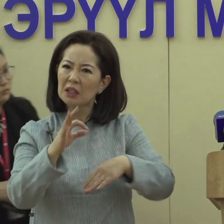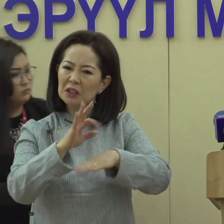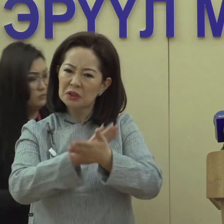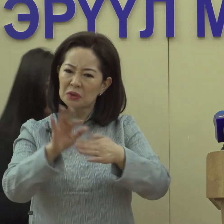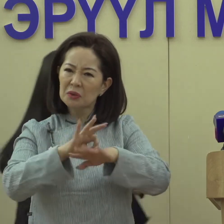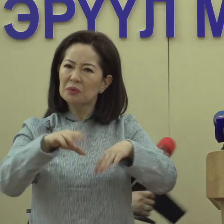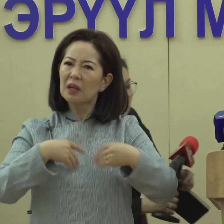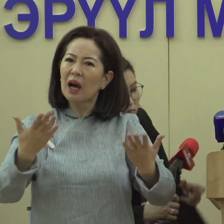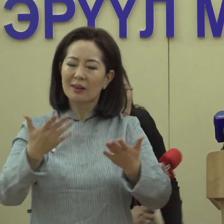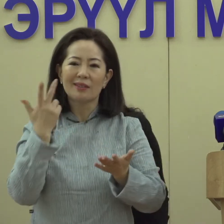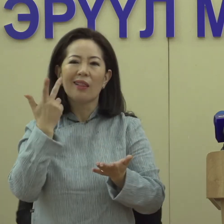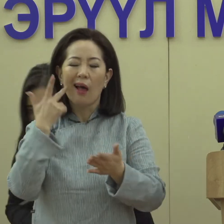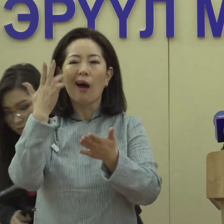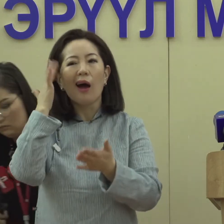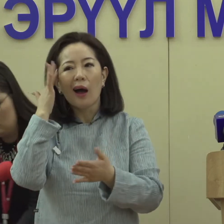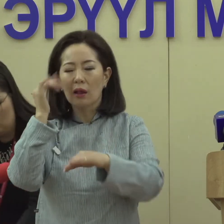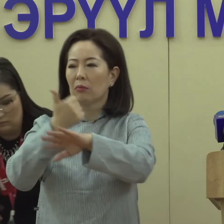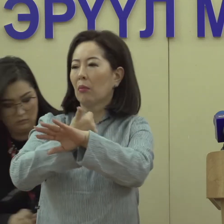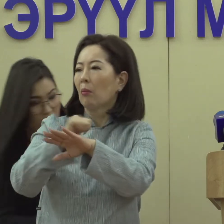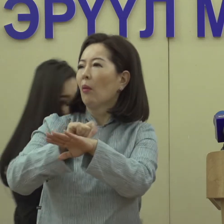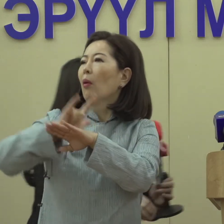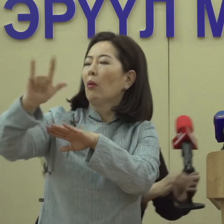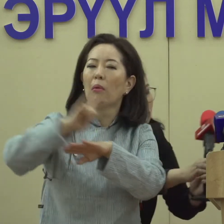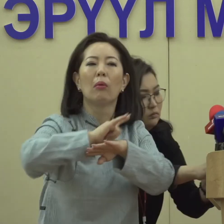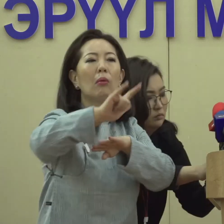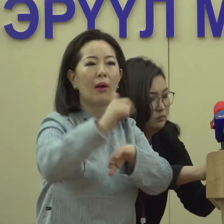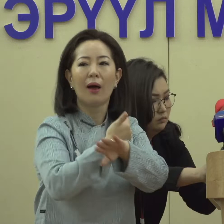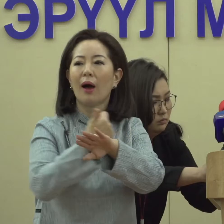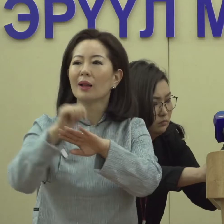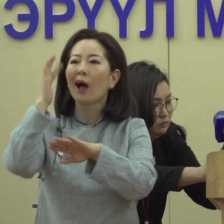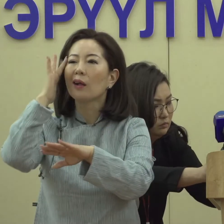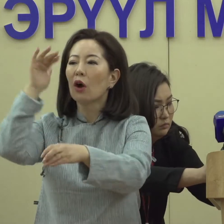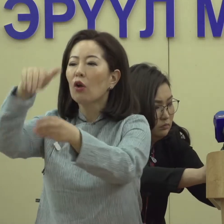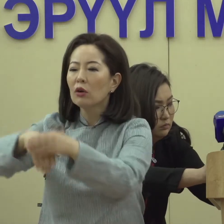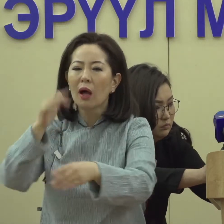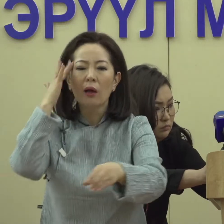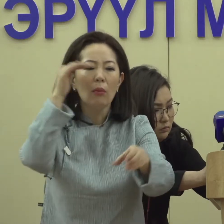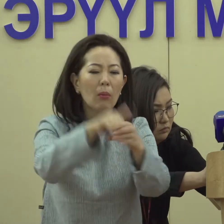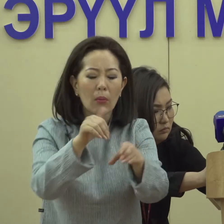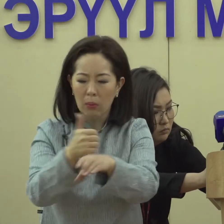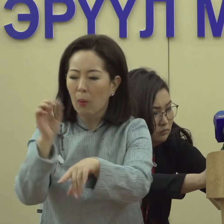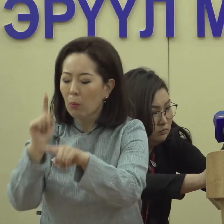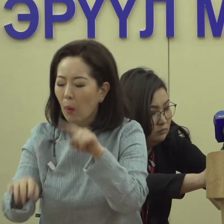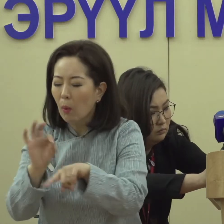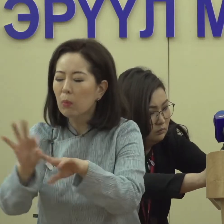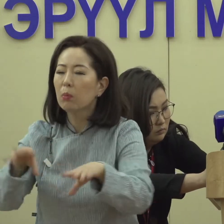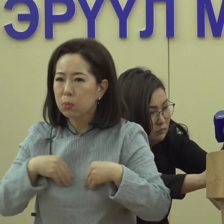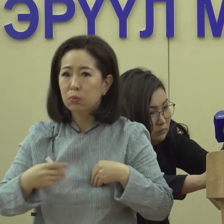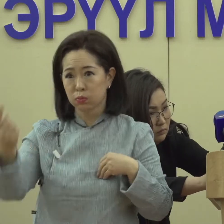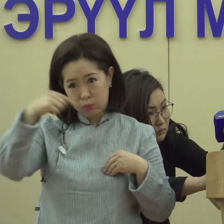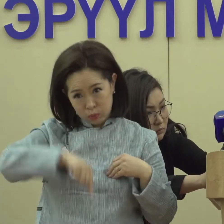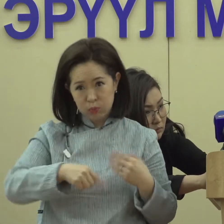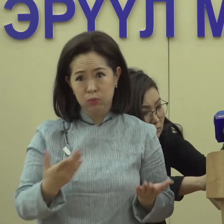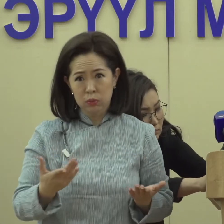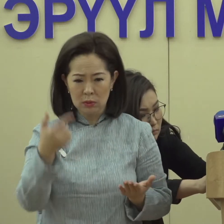нь гадаад улс орнд буюу өвчл гарсан улс орнд аялсан гүйлмжтэй хүмүүс бол өвдсөн байна. Тэгэхээр энэ бол